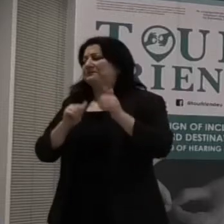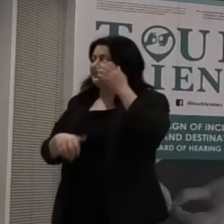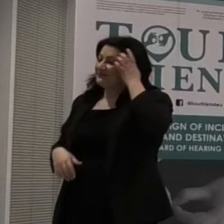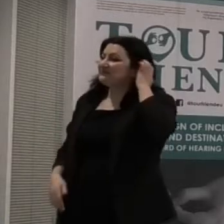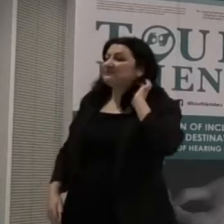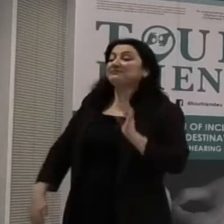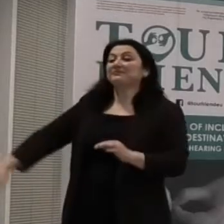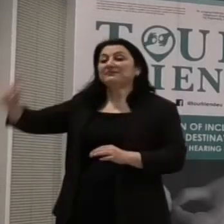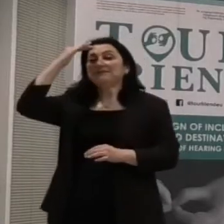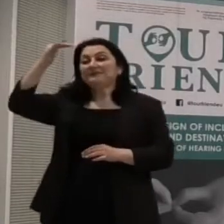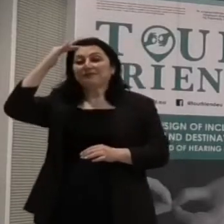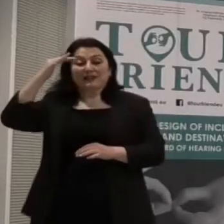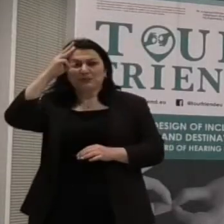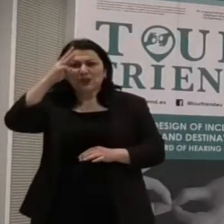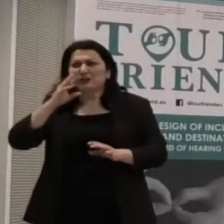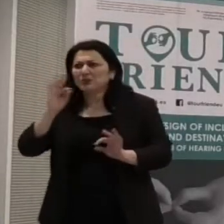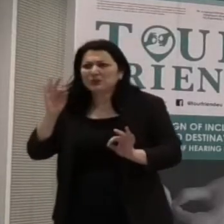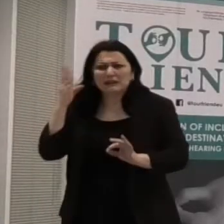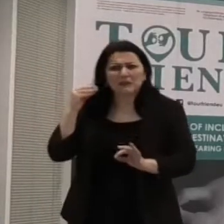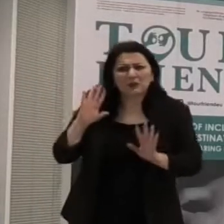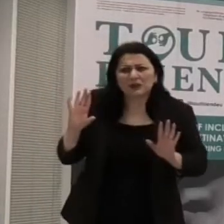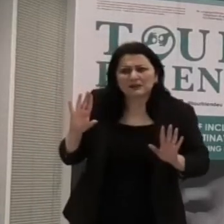Ναι. Γεια σας και από μένα. Έξω είναι. Μ' ακούτε.